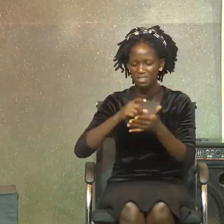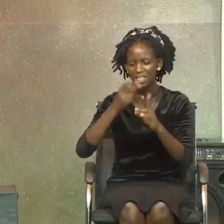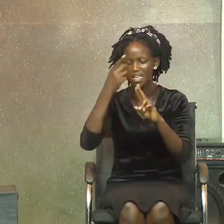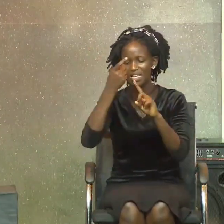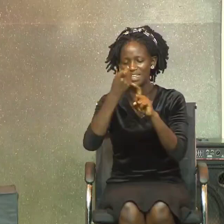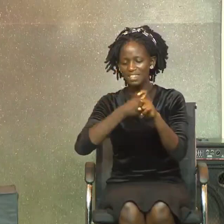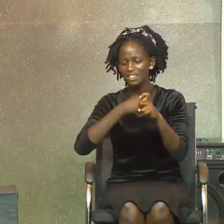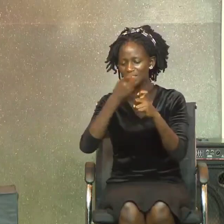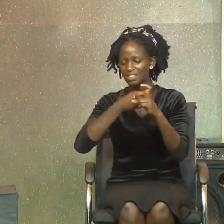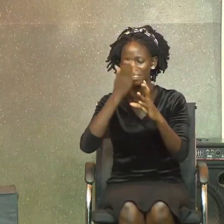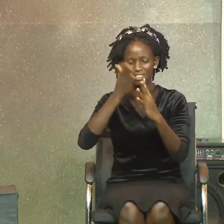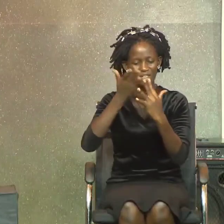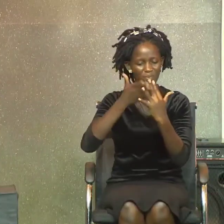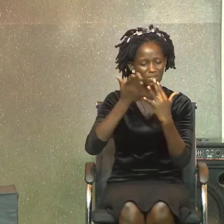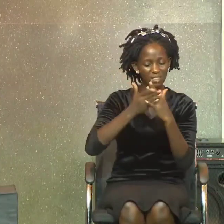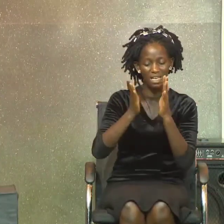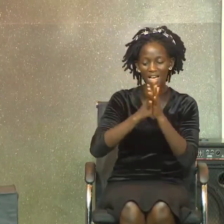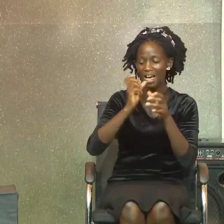mpulira emakerere wano